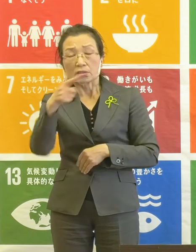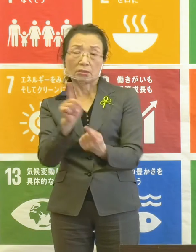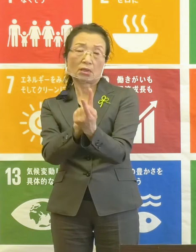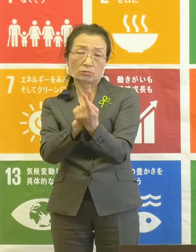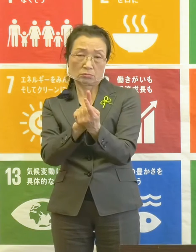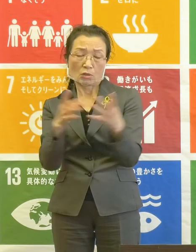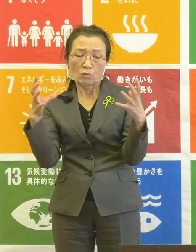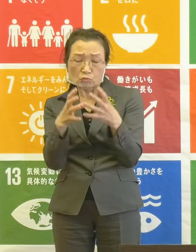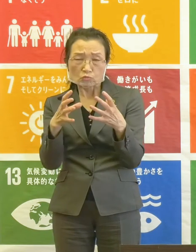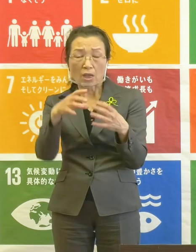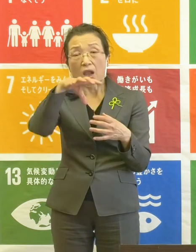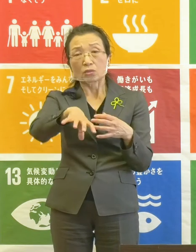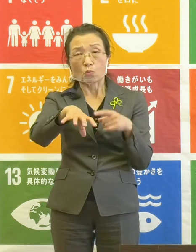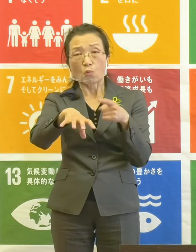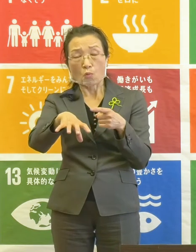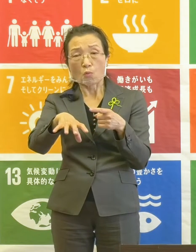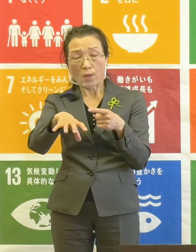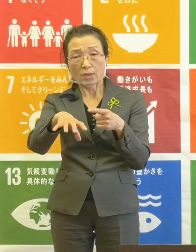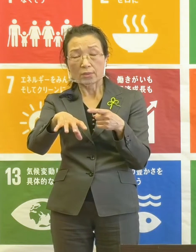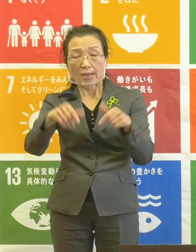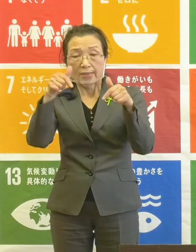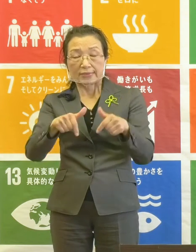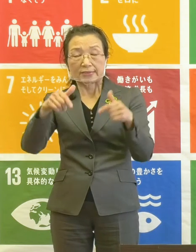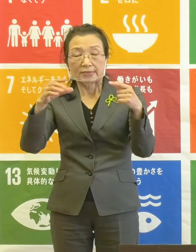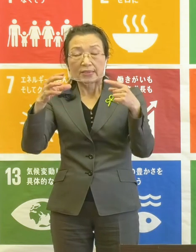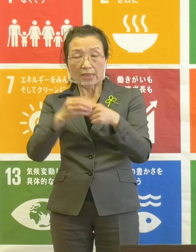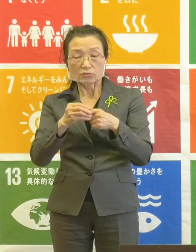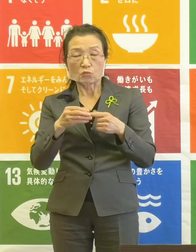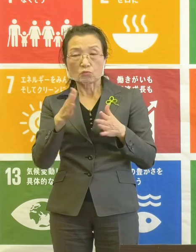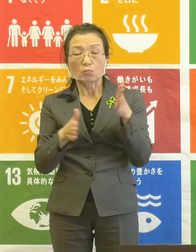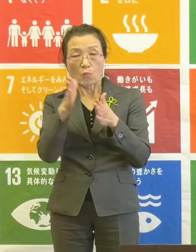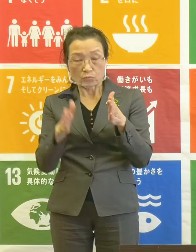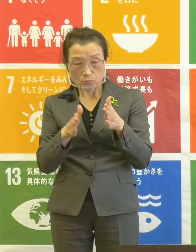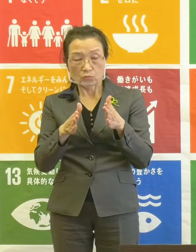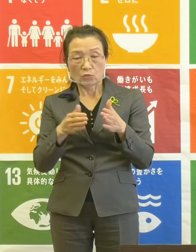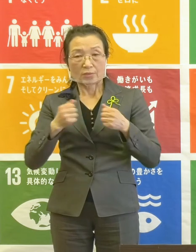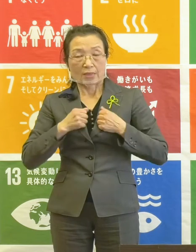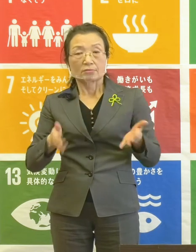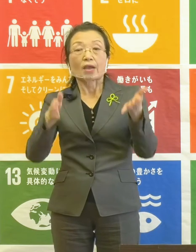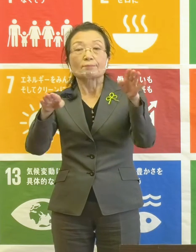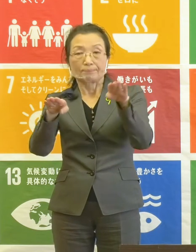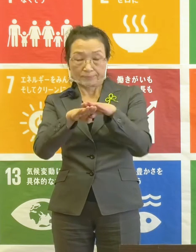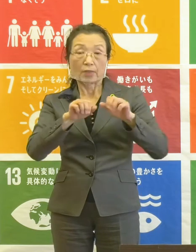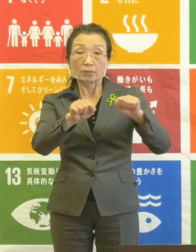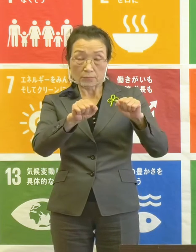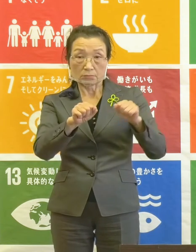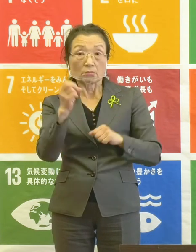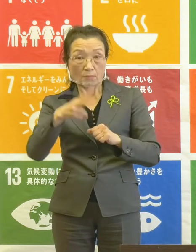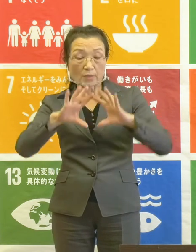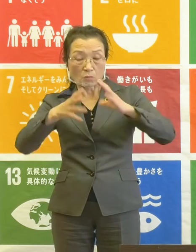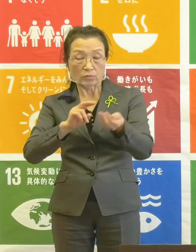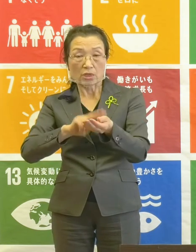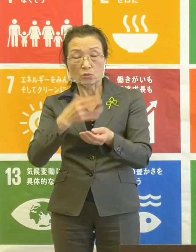接種会場は三和住宅西那須のスポーツプラザ体育館となります。また国際